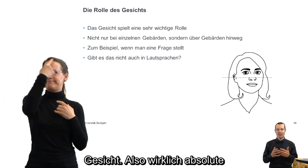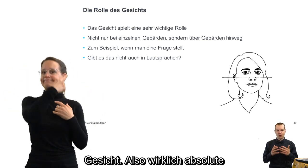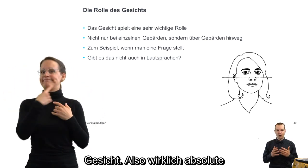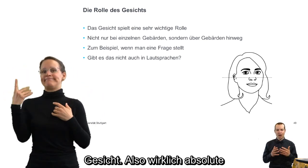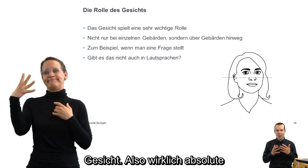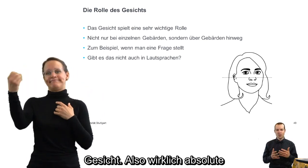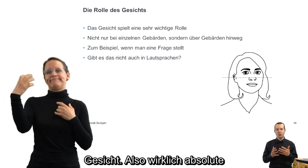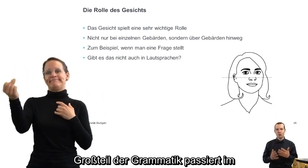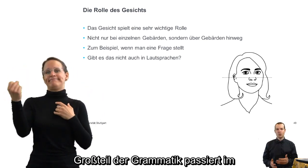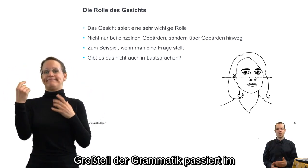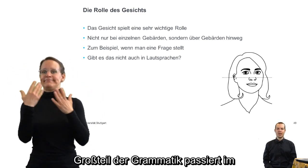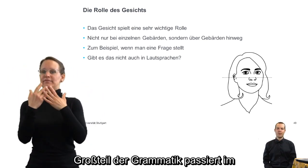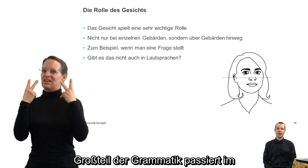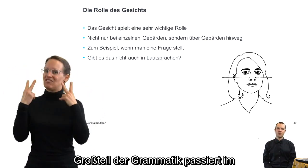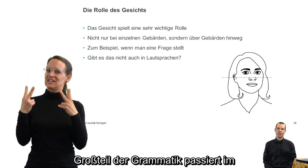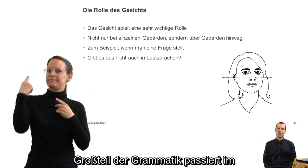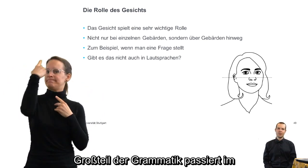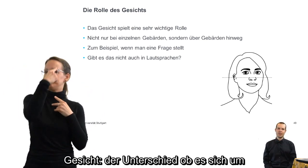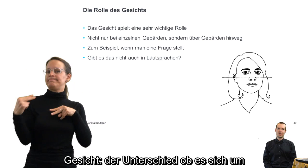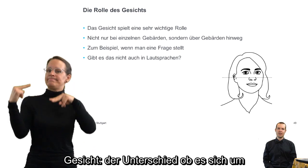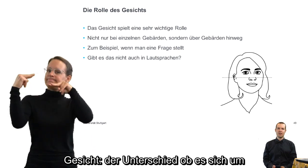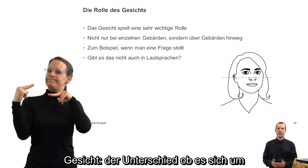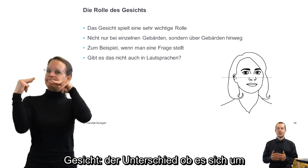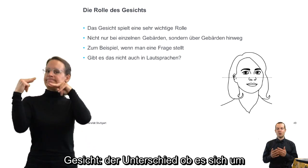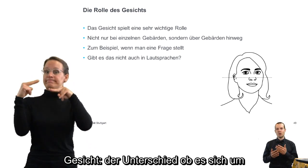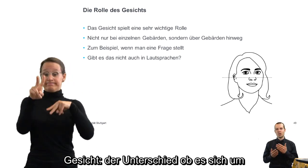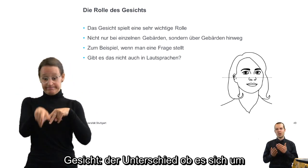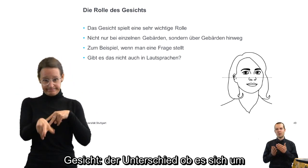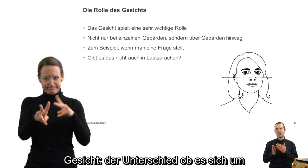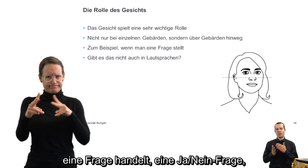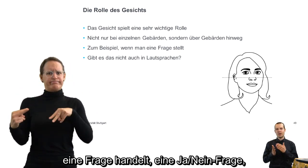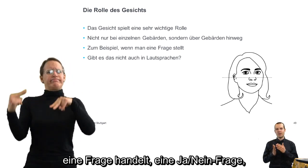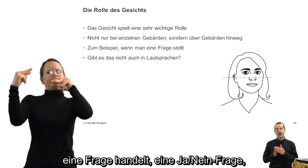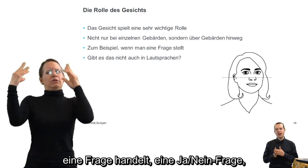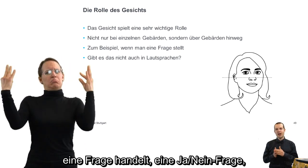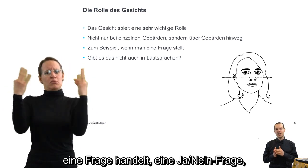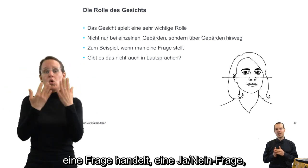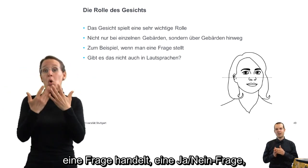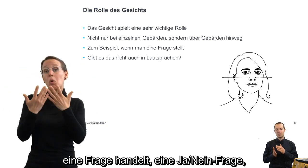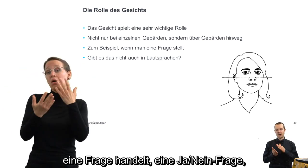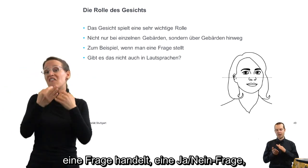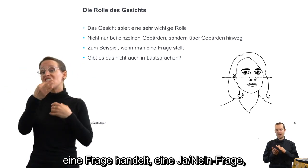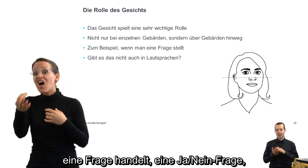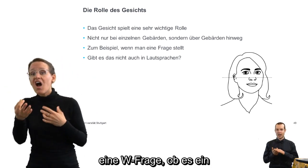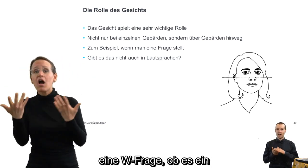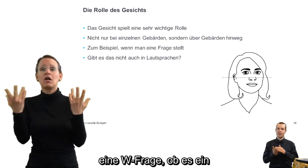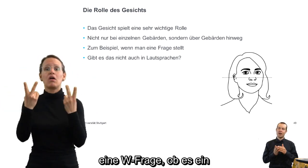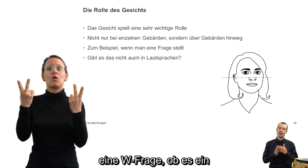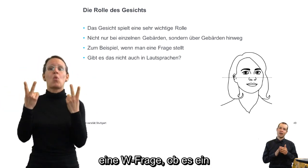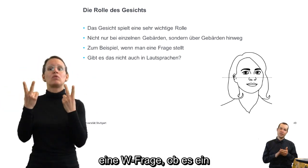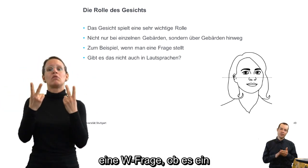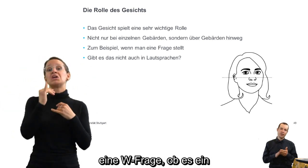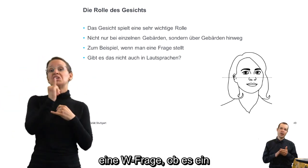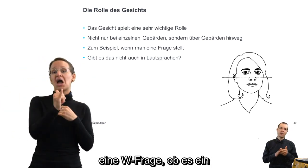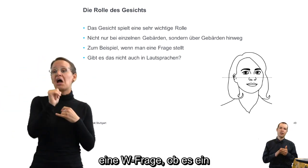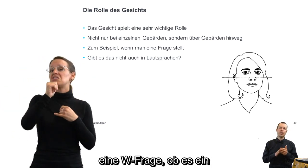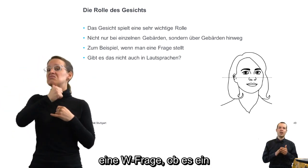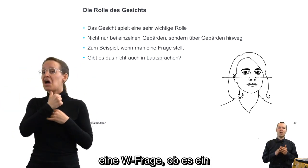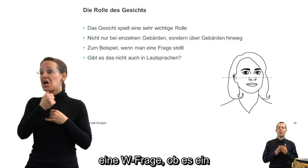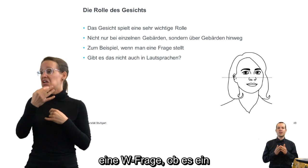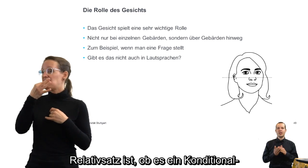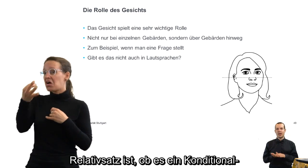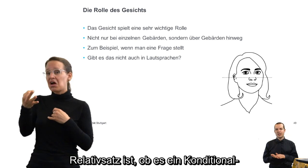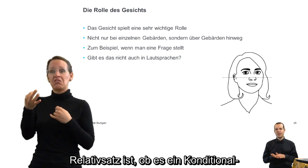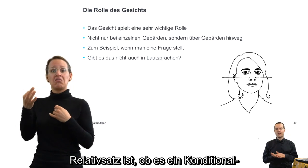wirklich der absolute Großteil der Grammatik passiert im Gesicht. Der Unterschied, ob es sich um eine Frage handelt, eine Ja-Nein-Frage, eine W-Frage,